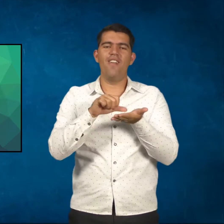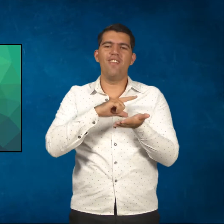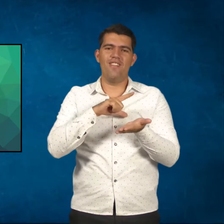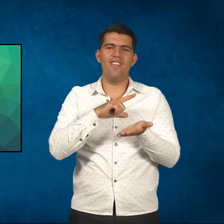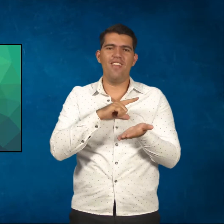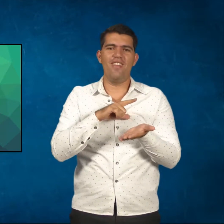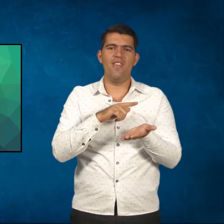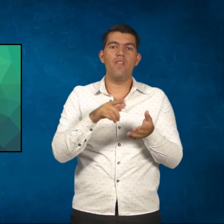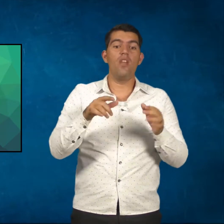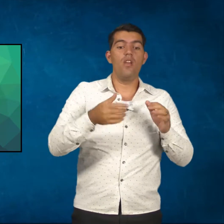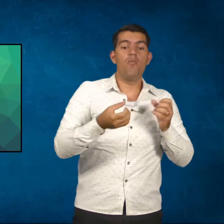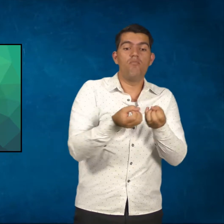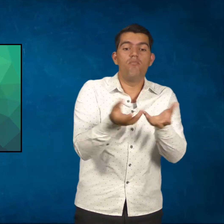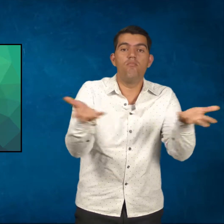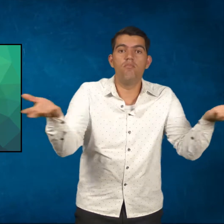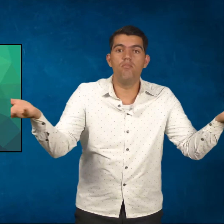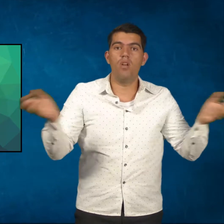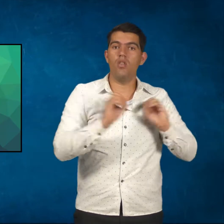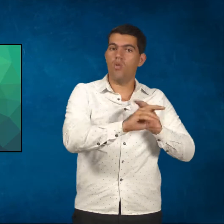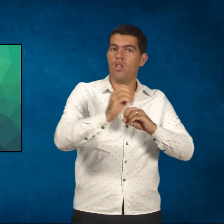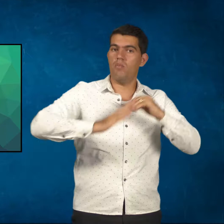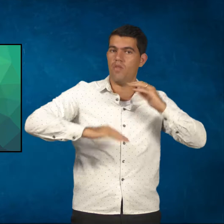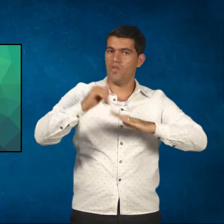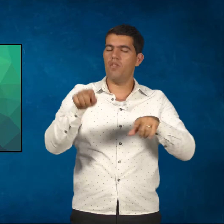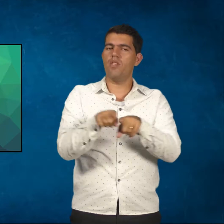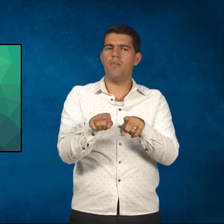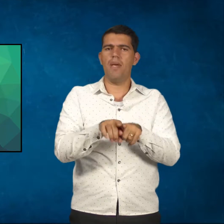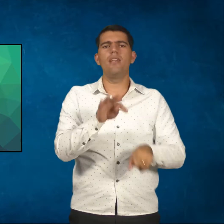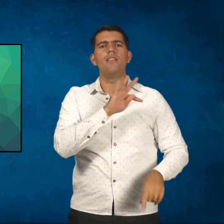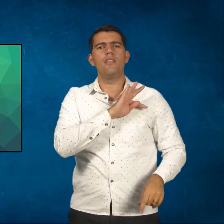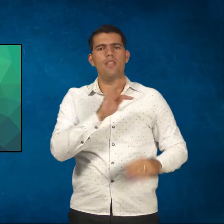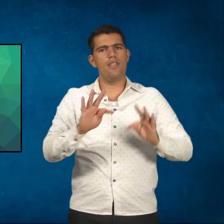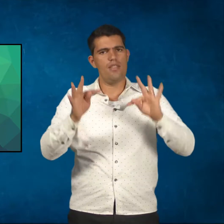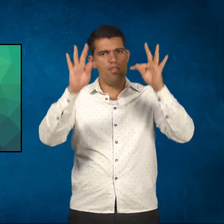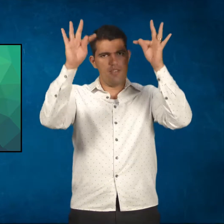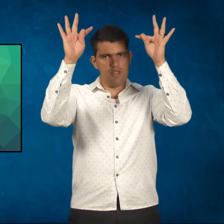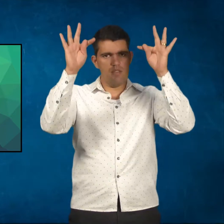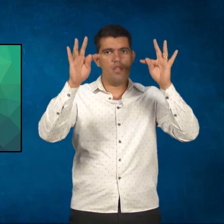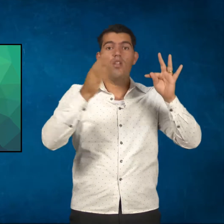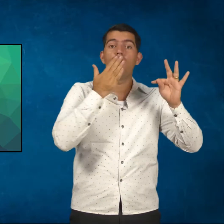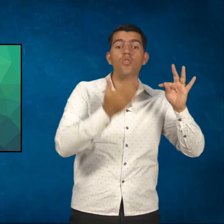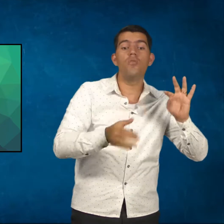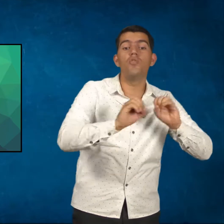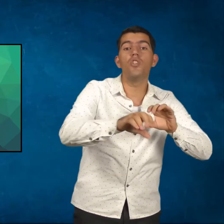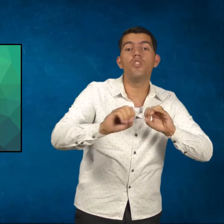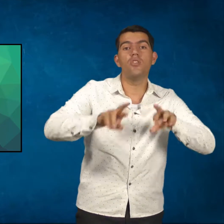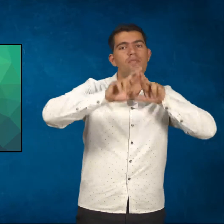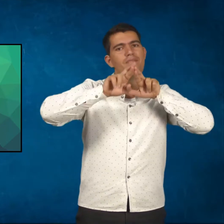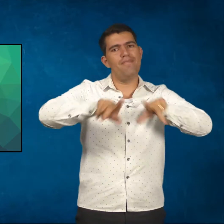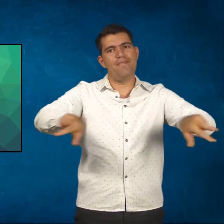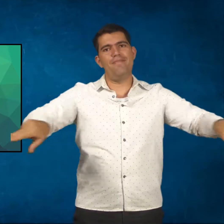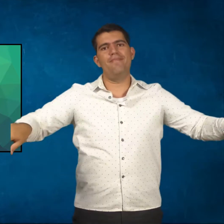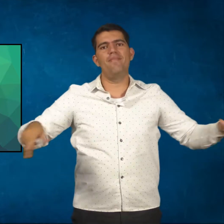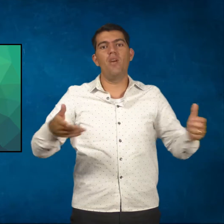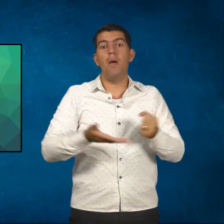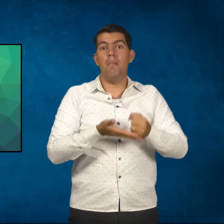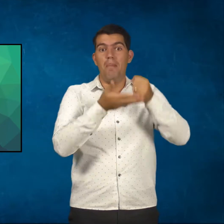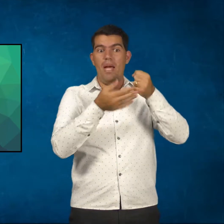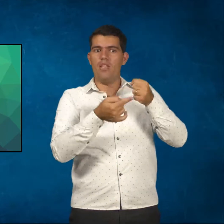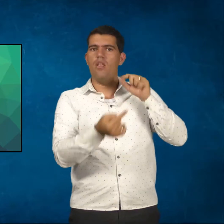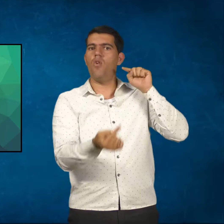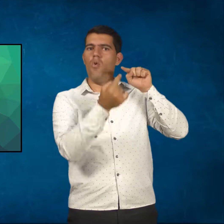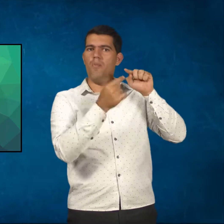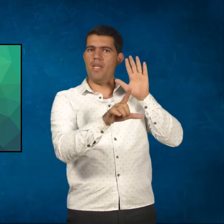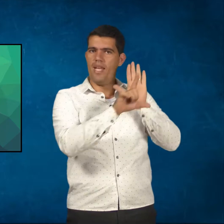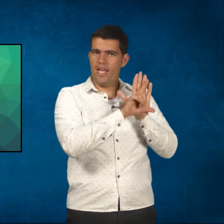educação profissional e tecnológica nas diferentes modalidades de ensino, com base sempre, e de acordo com a